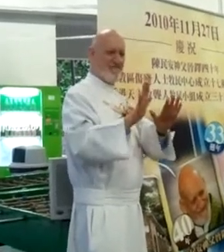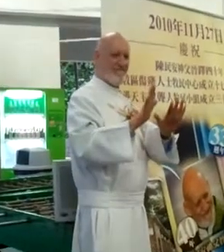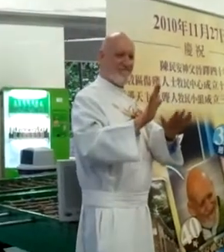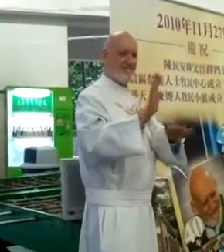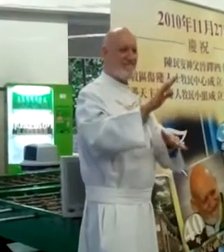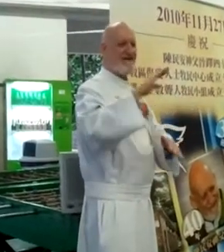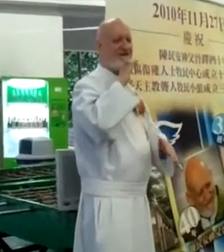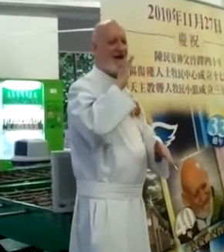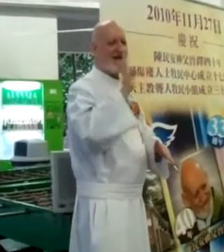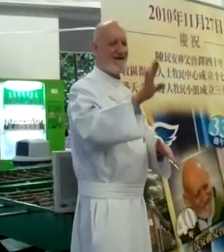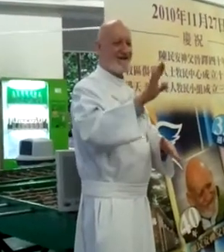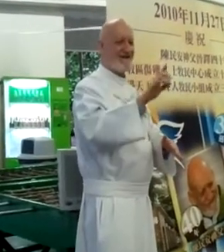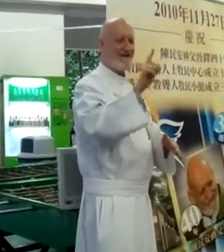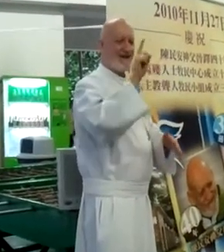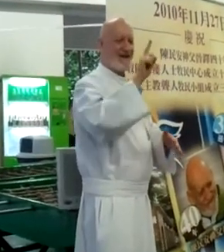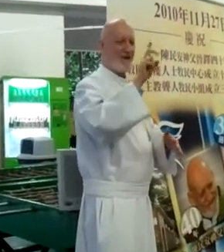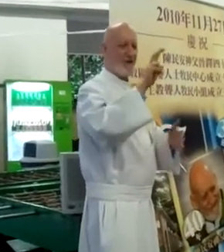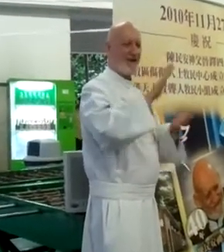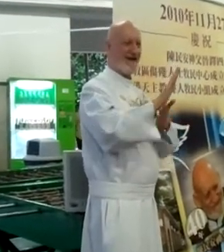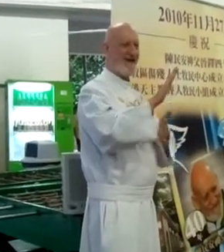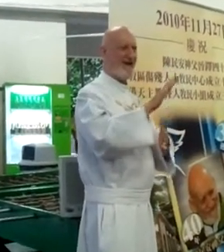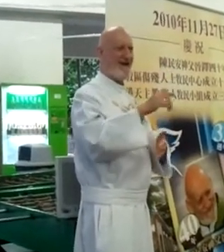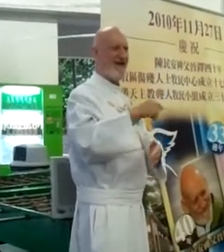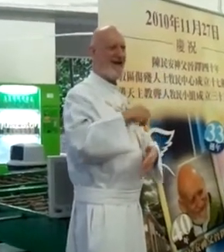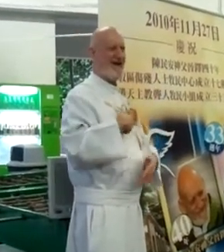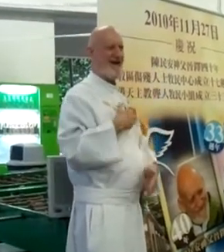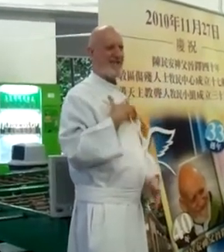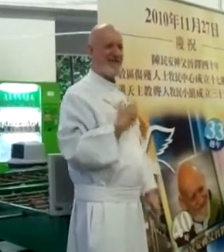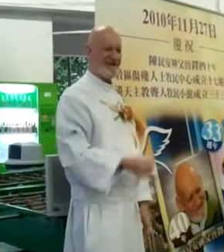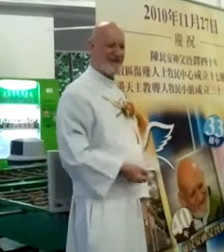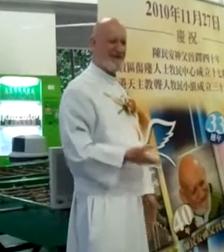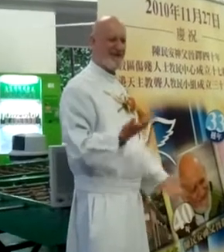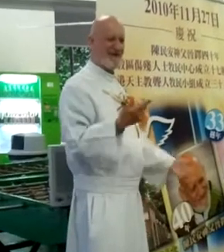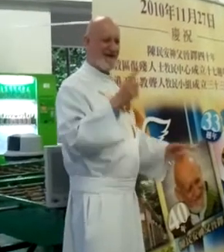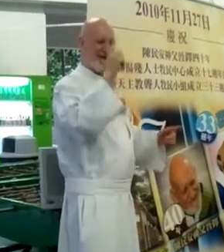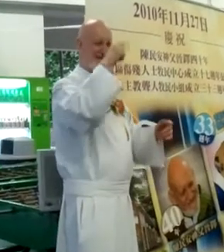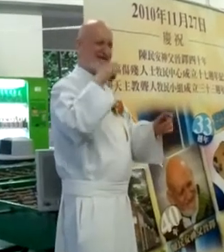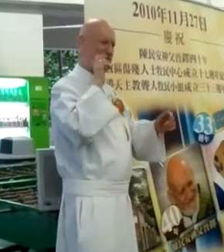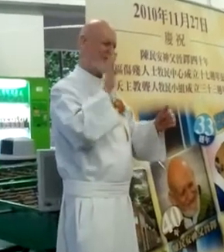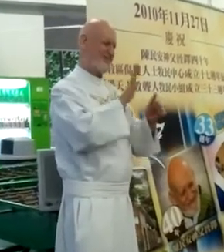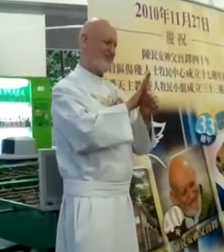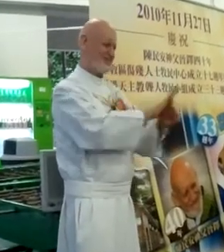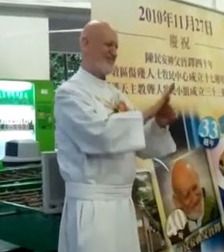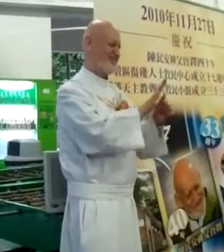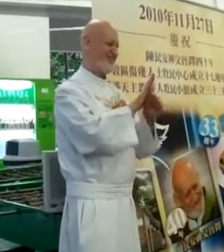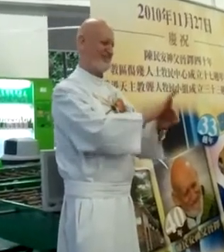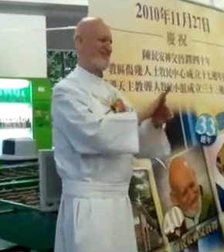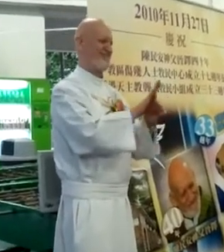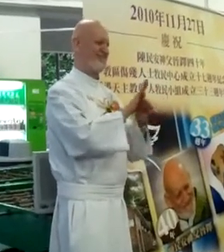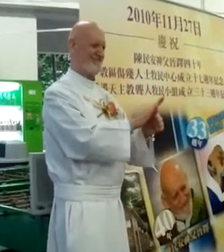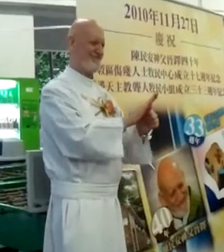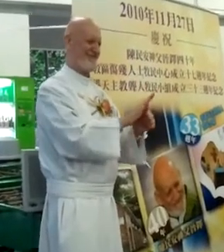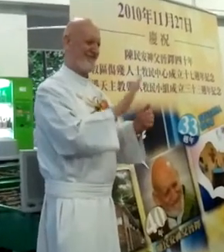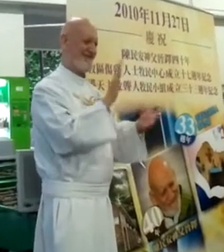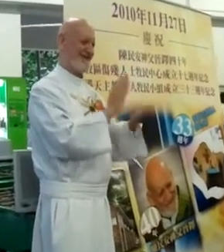樣。咁但係主教就話好，我都支持你。於是佢翻屋企同媽媽講。我要做聾人嘅神父，